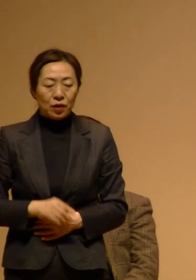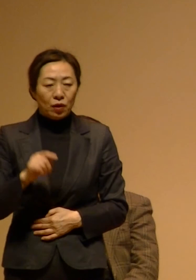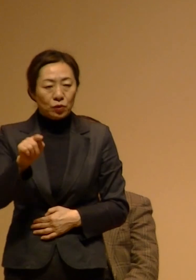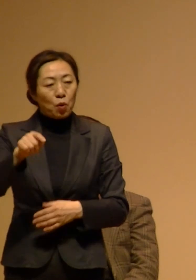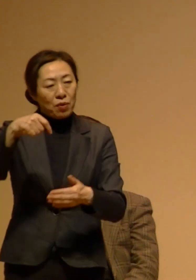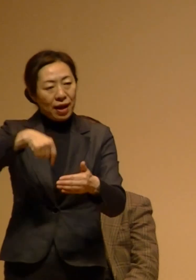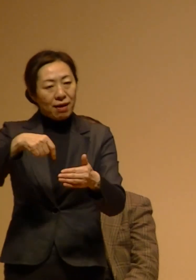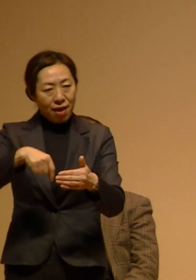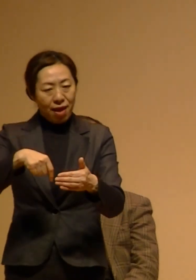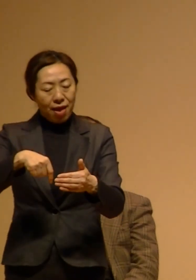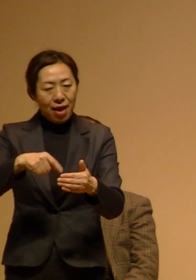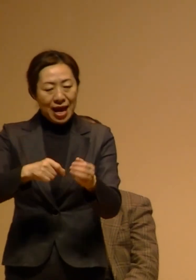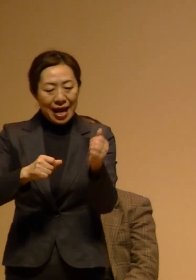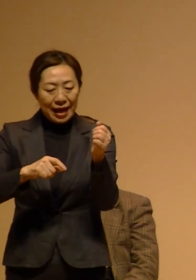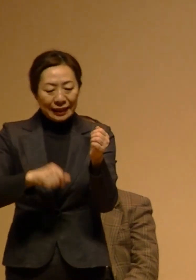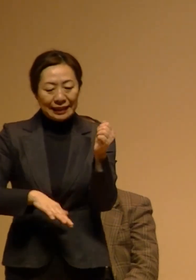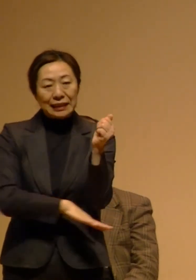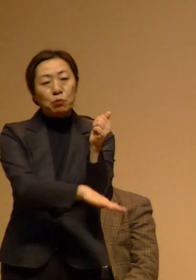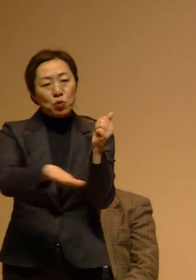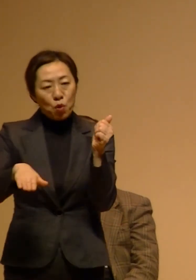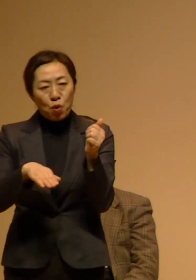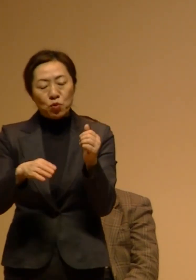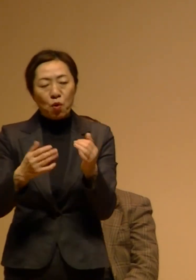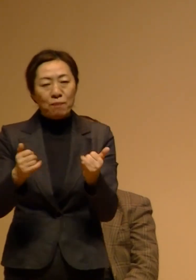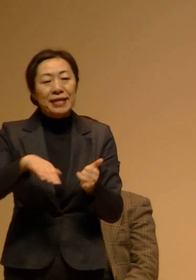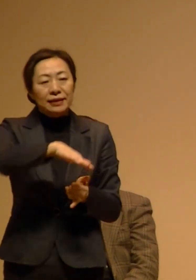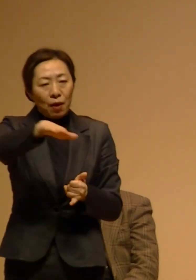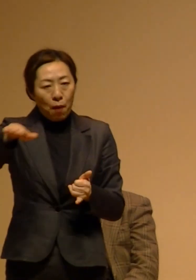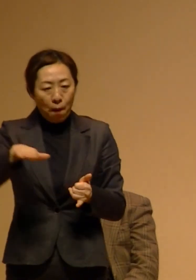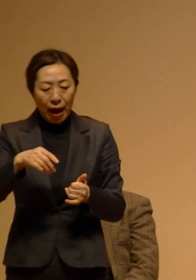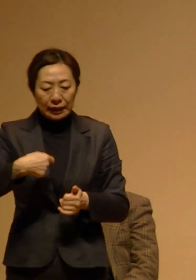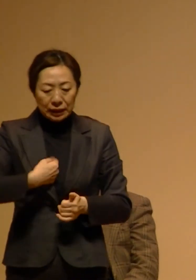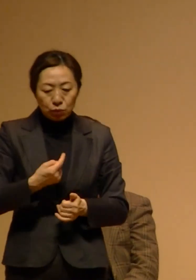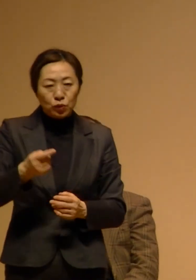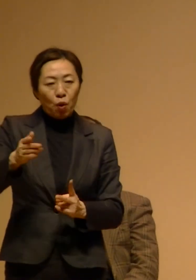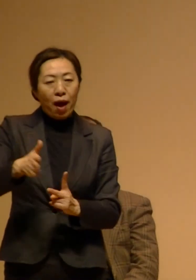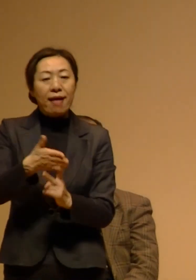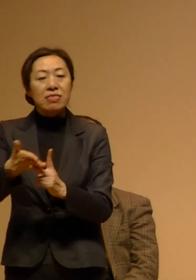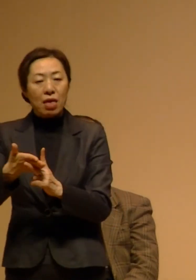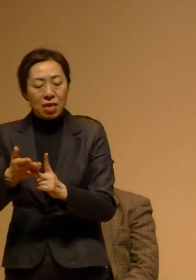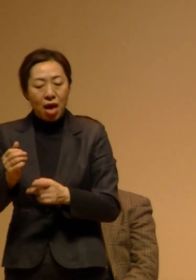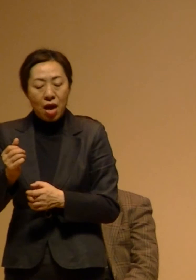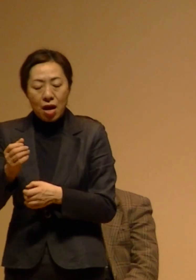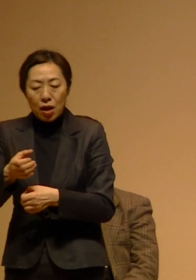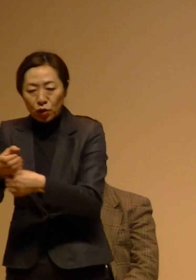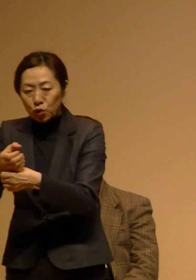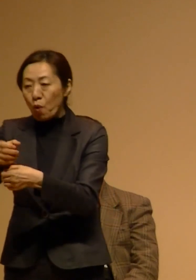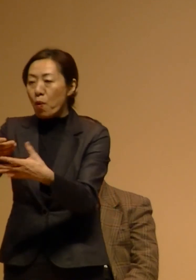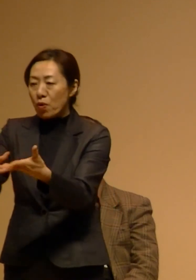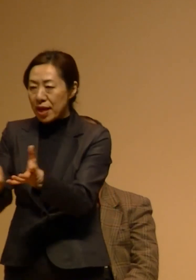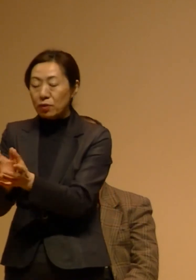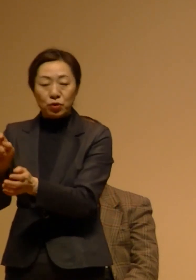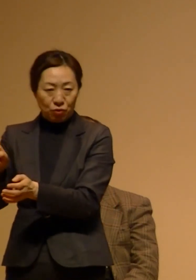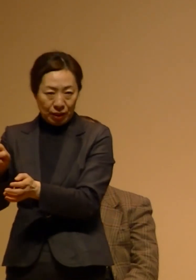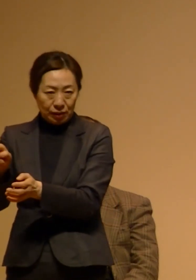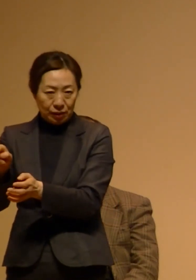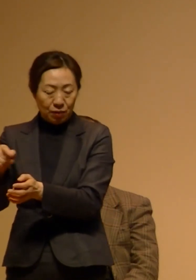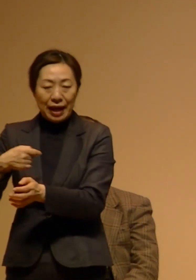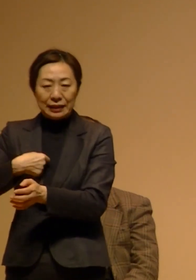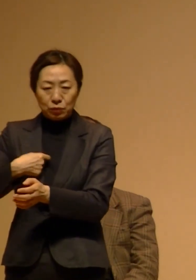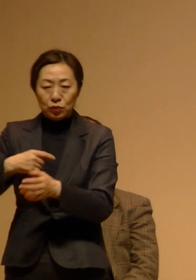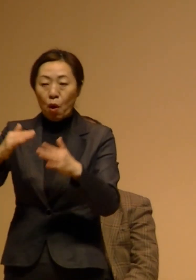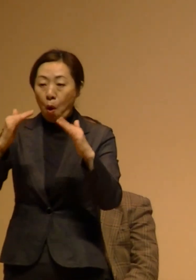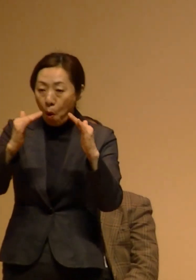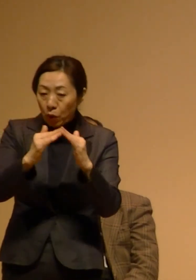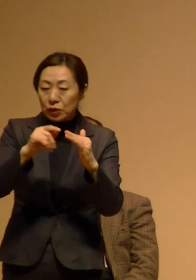その中で地元の皆様方はご自分の判断で、消防団の方々は自分の家